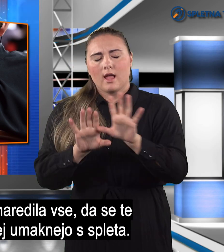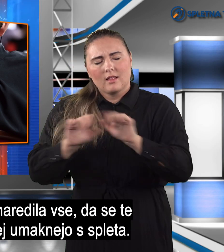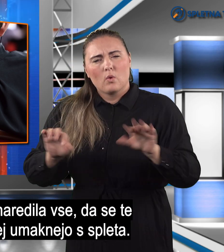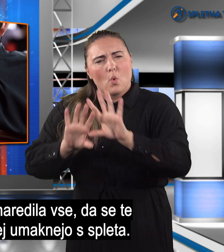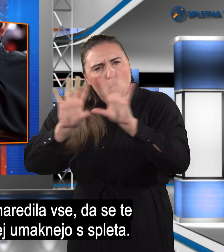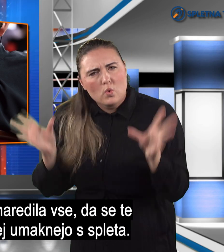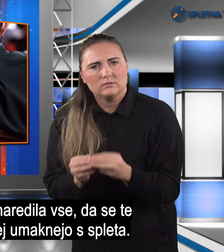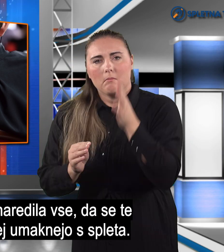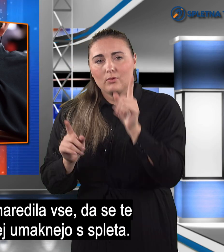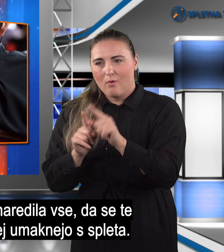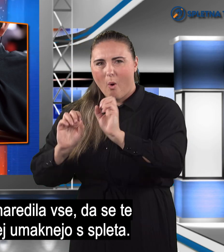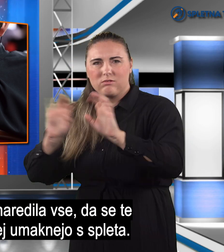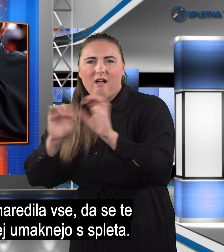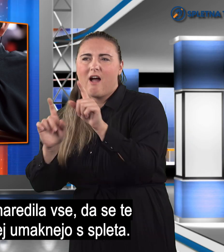prej umaknejo s spleta.